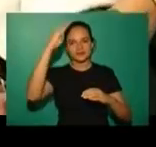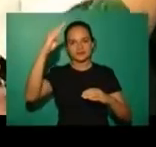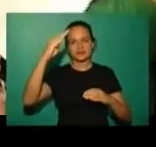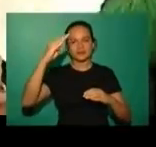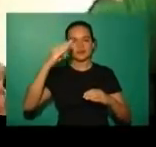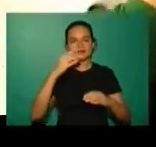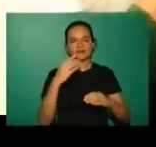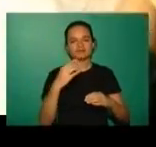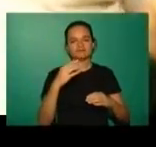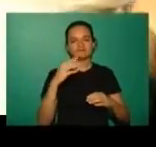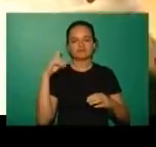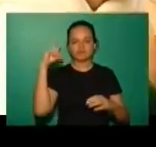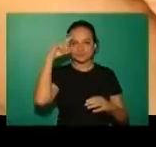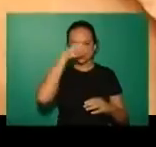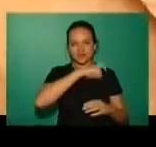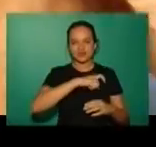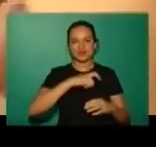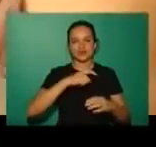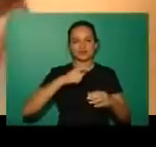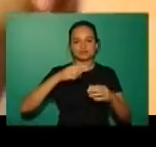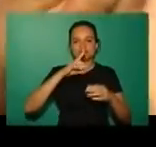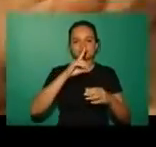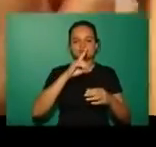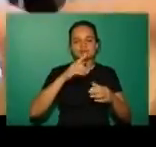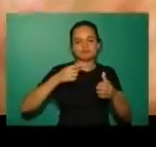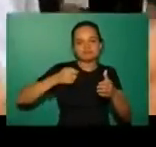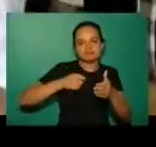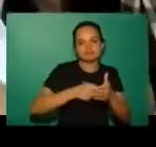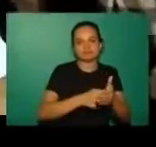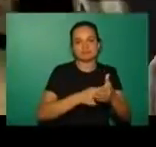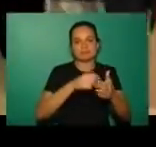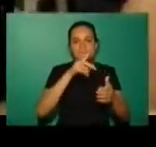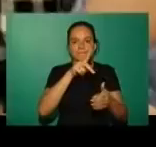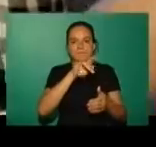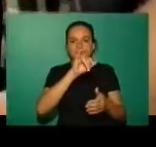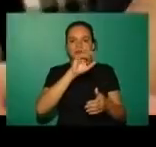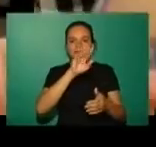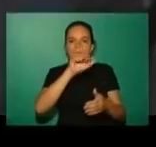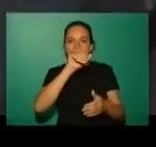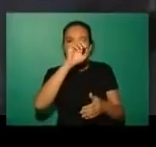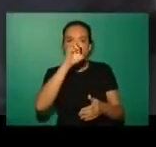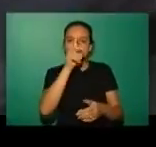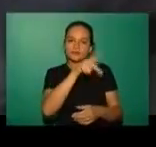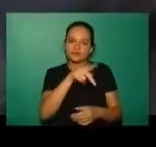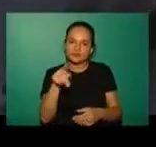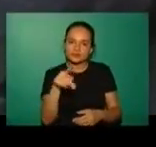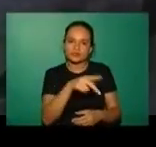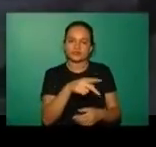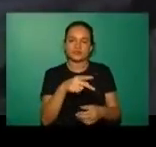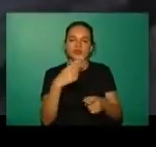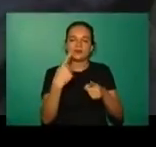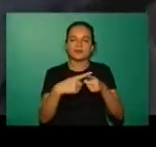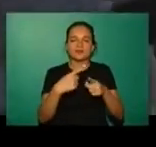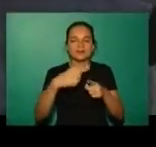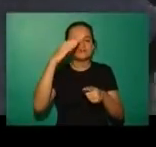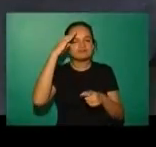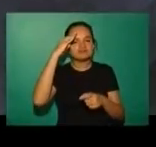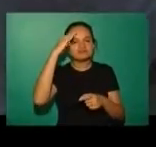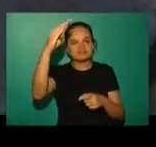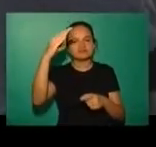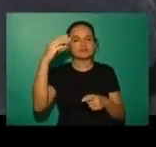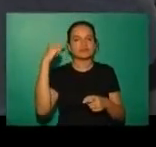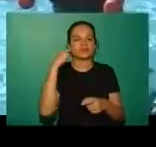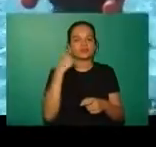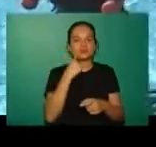é o principal desafio dos surdos-cegos e de seus mediadores, pais, parentes, professores, pois eles